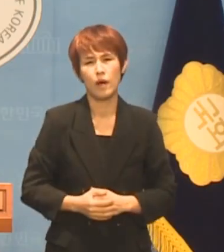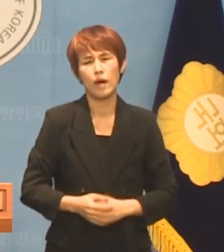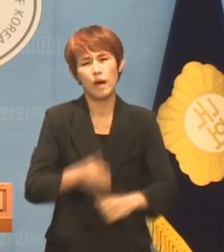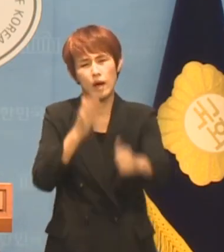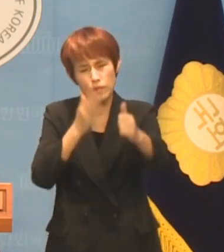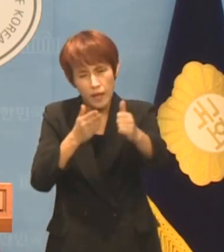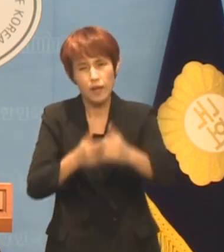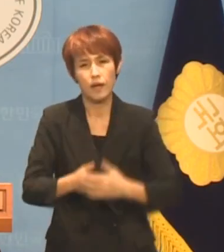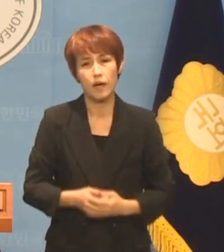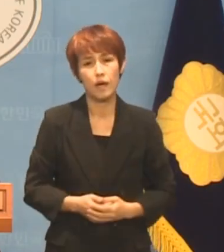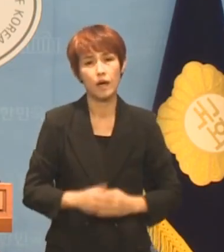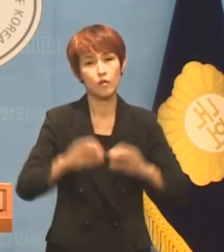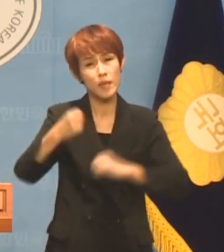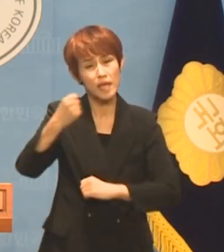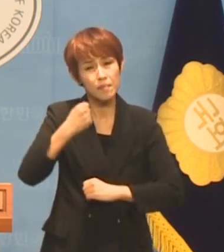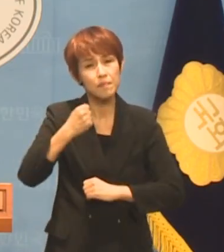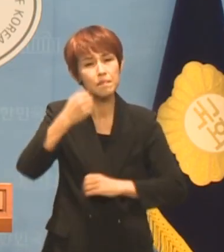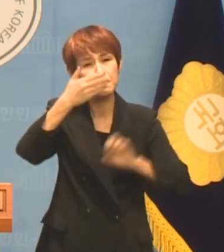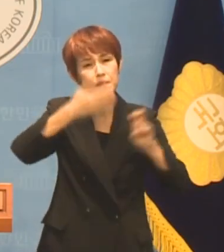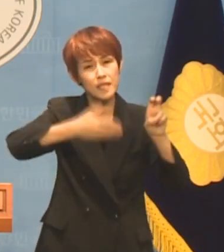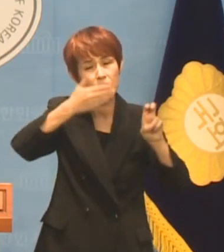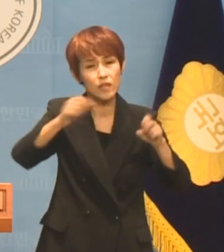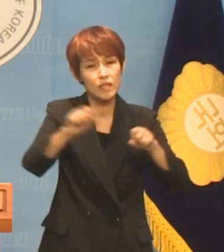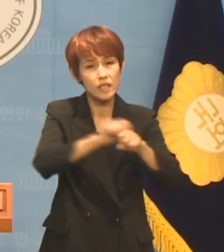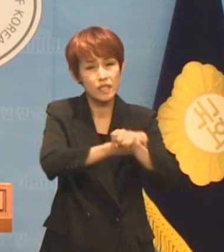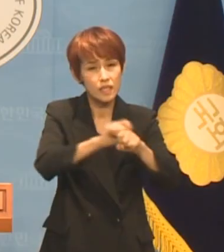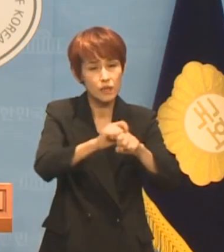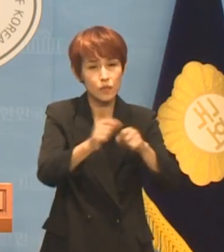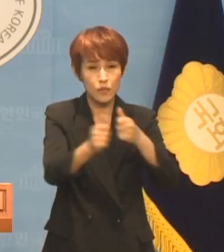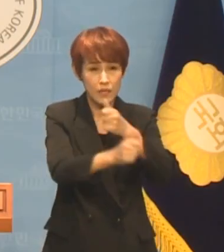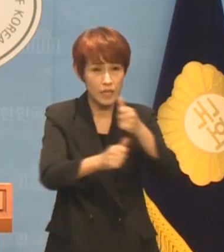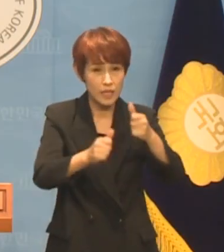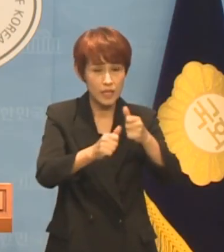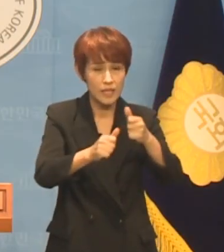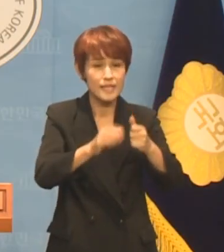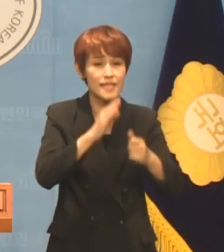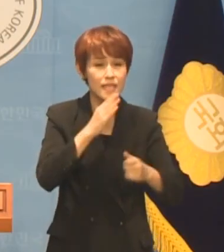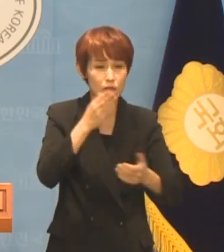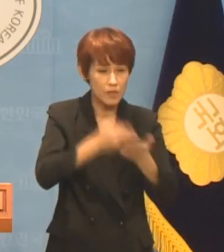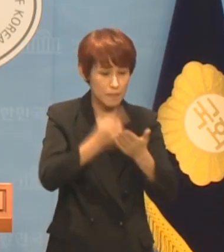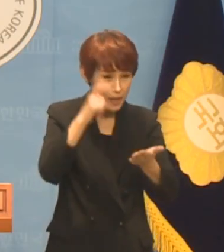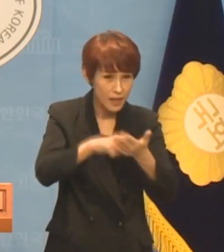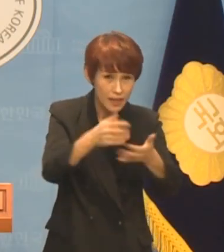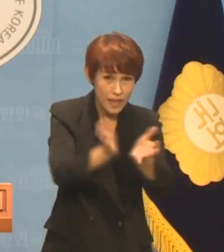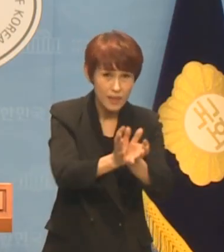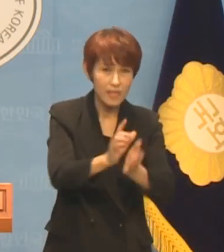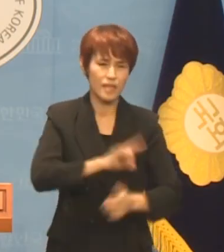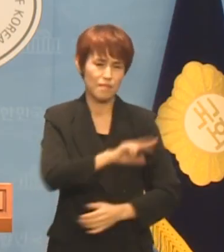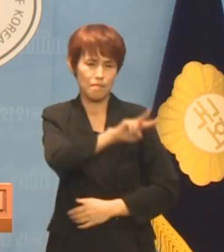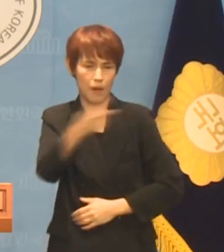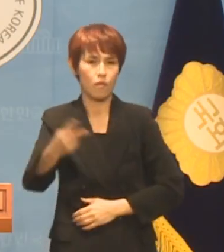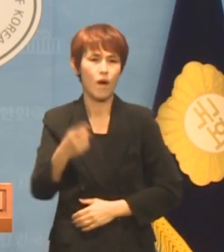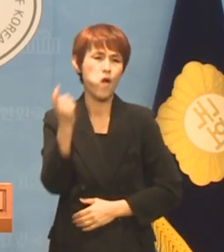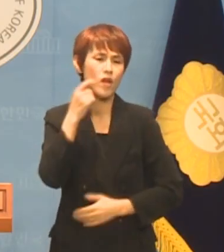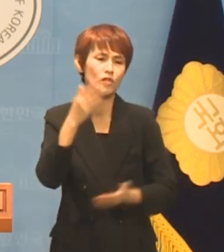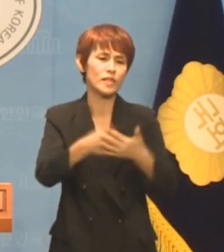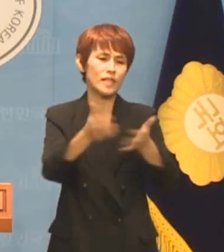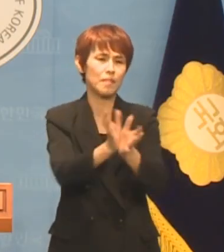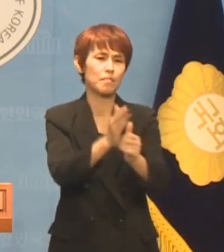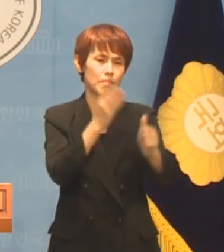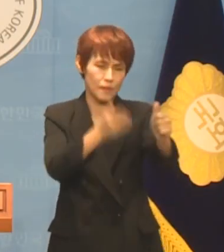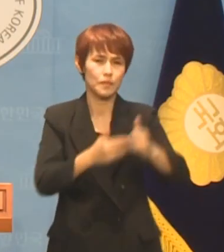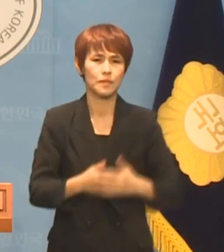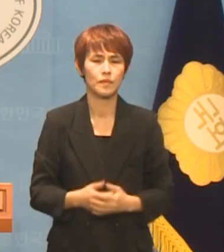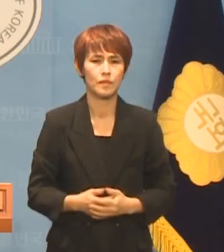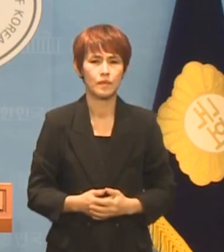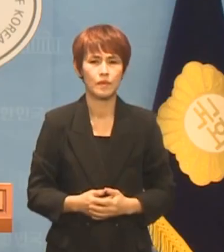부탁드립니다. 국민의힘 미디어 특위 진짜뉴스 발굴단은 가짜뉴스 제작단으로 이름을 바꾸십시오.